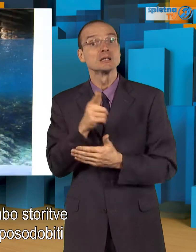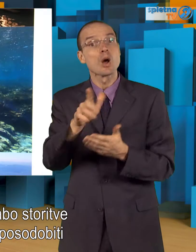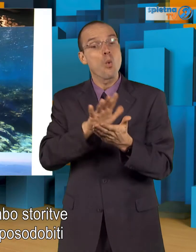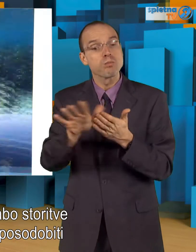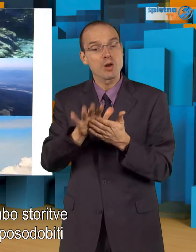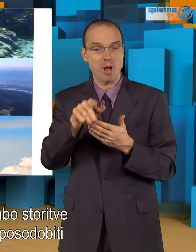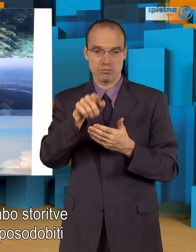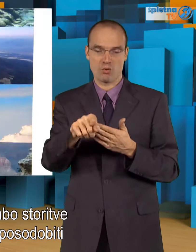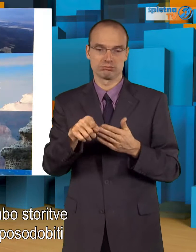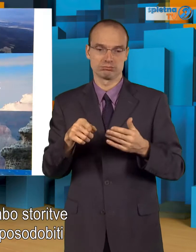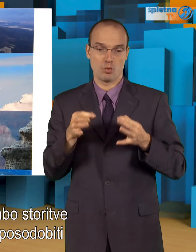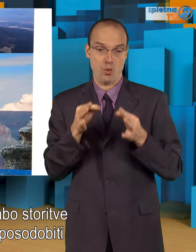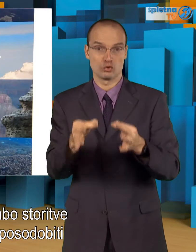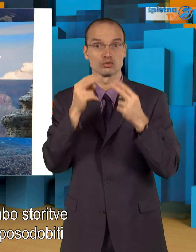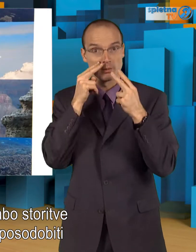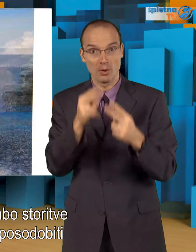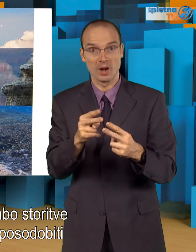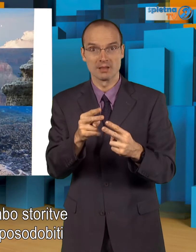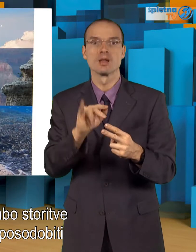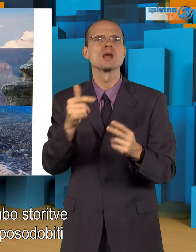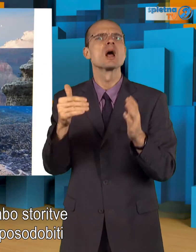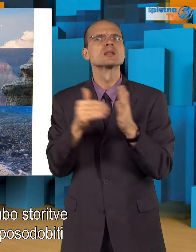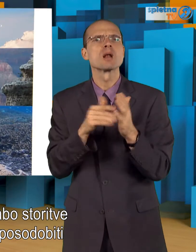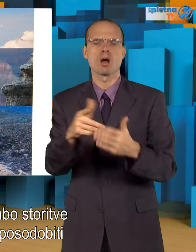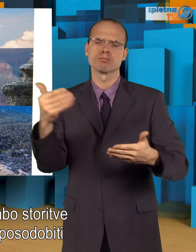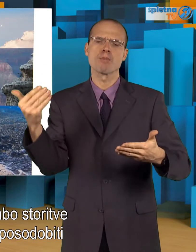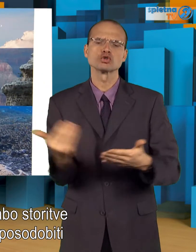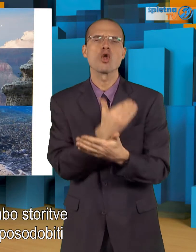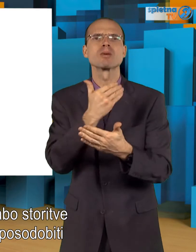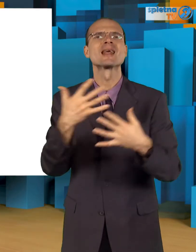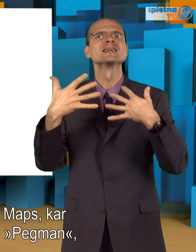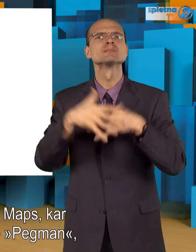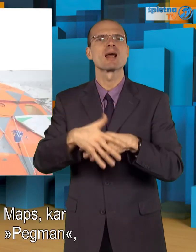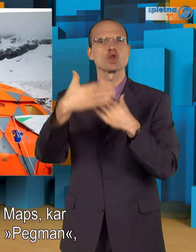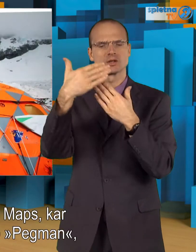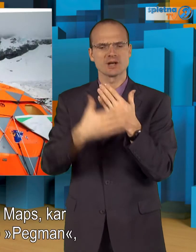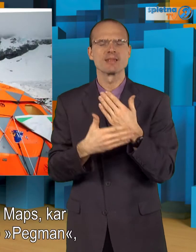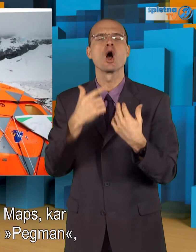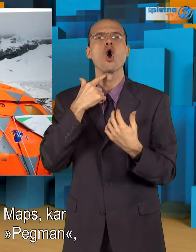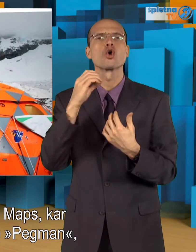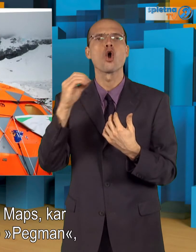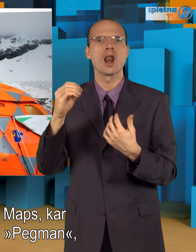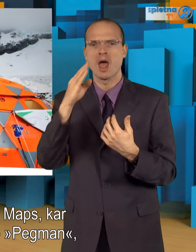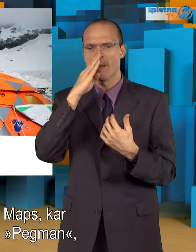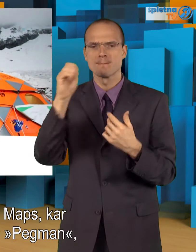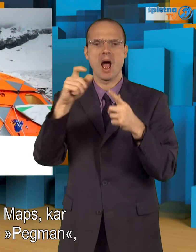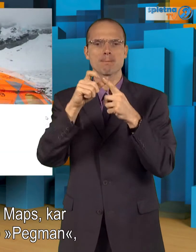Za uporabo storitve Street View je treba posodobiti spletno stran Google Maps, kar storite z oranžno ikono